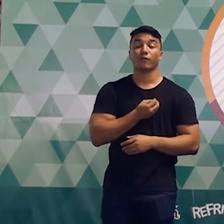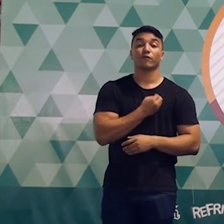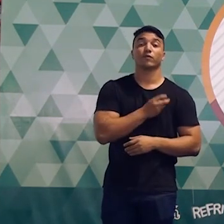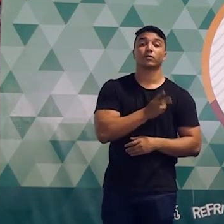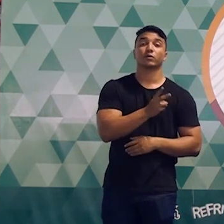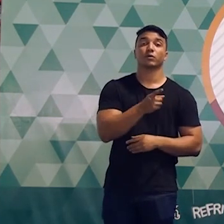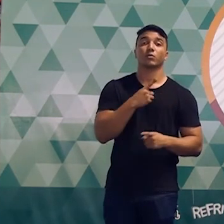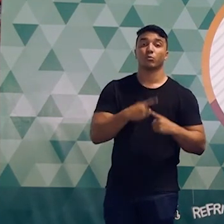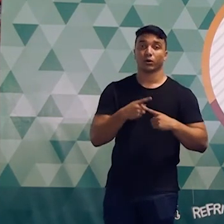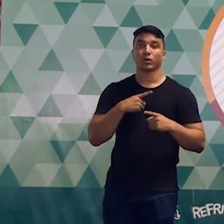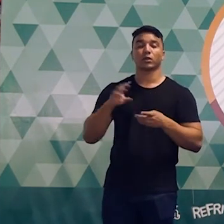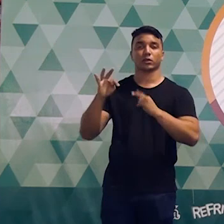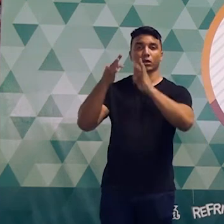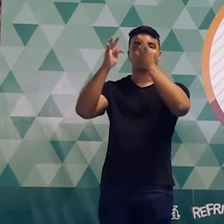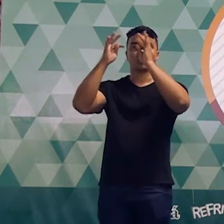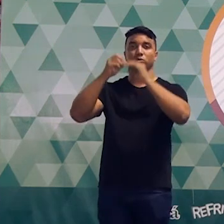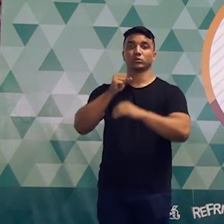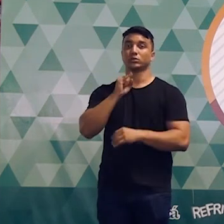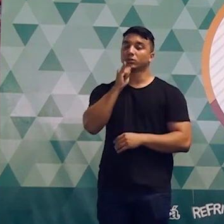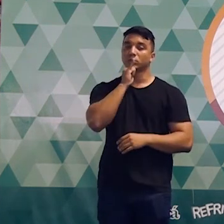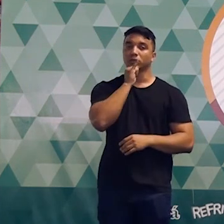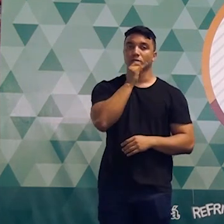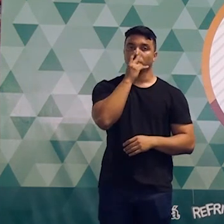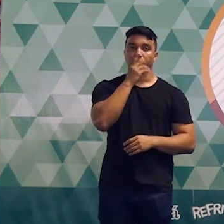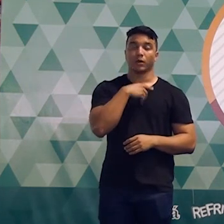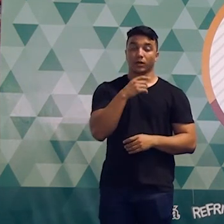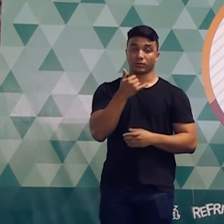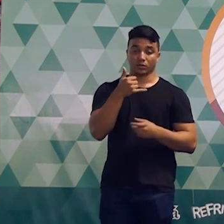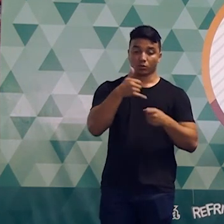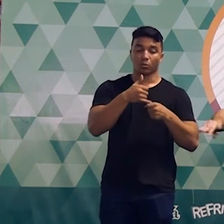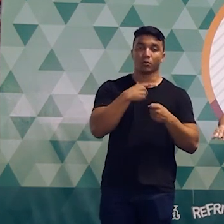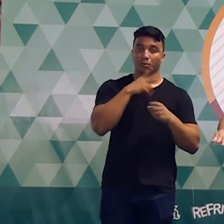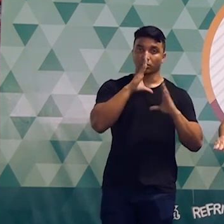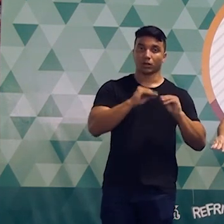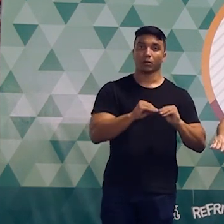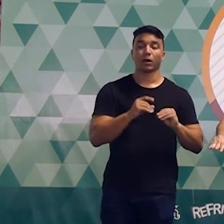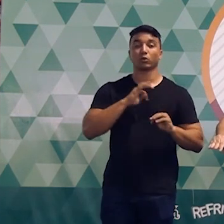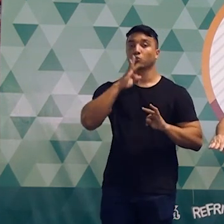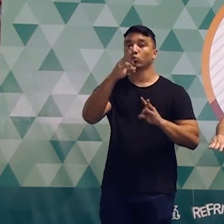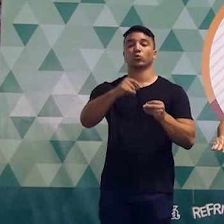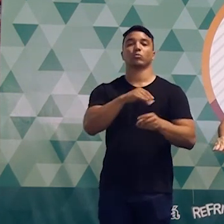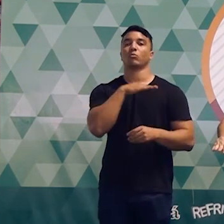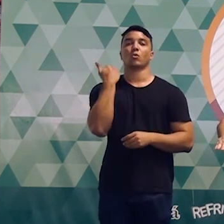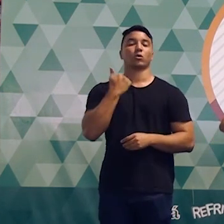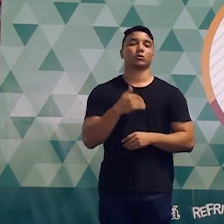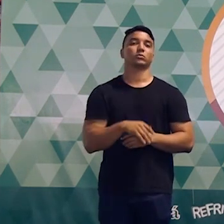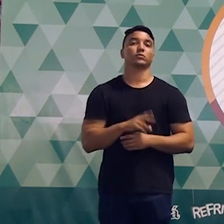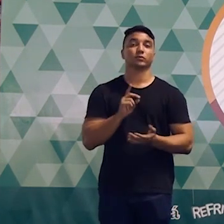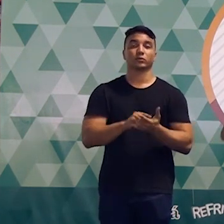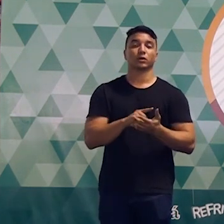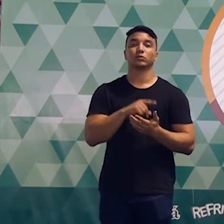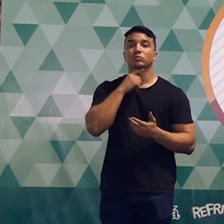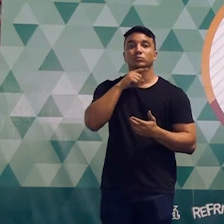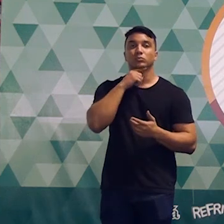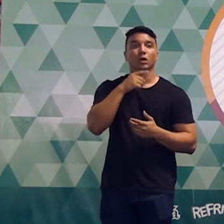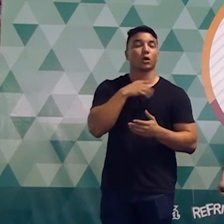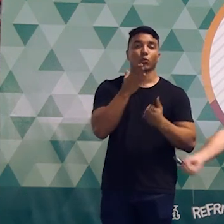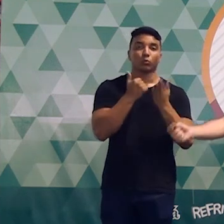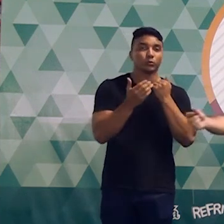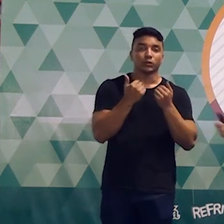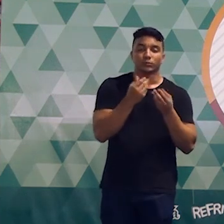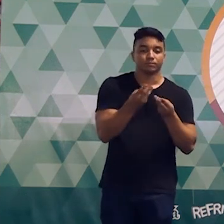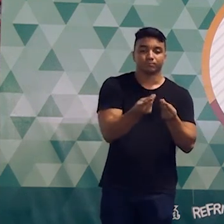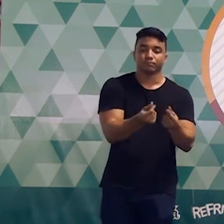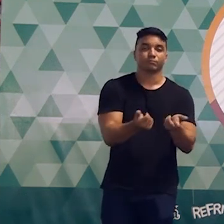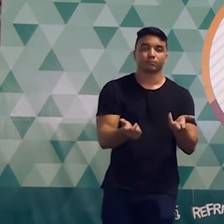porque tem tecnologia. Se acabar o combustível que aquece eles, morre tudinho, certo? Não tem como tirar comida,